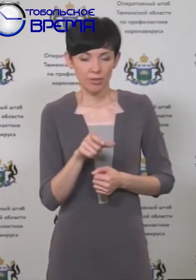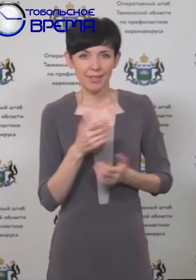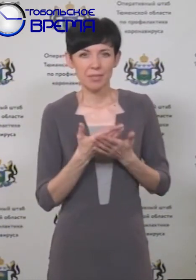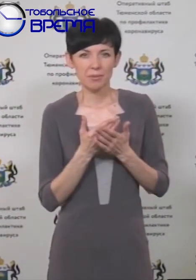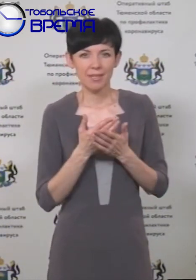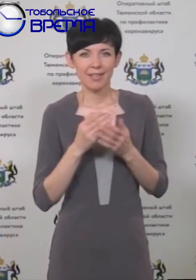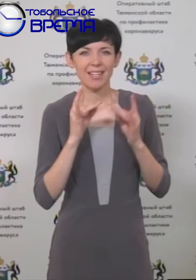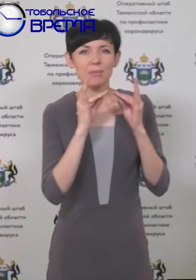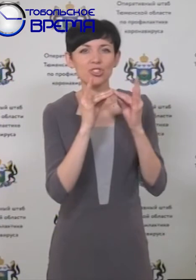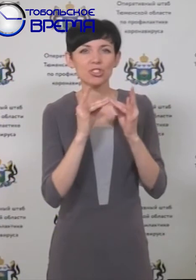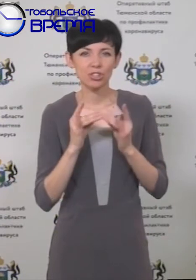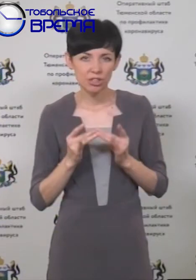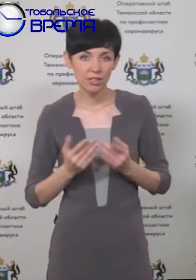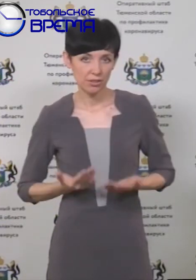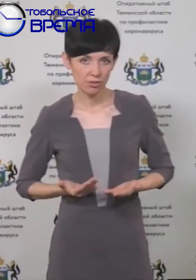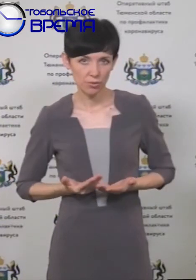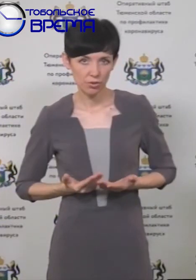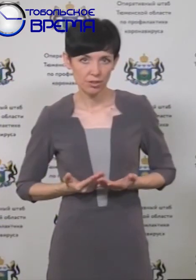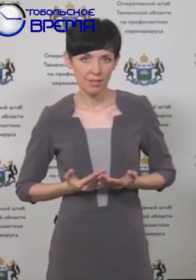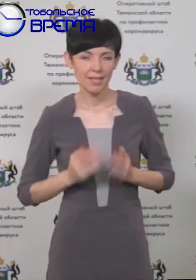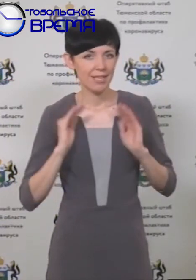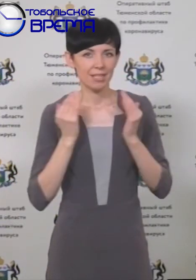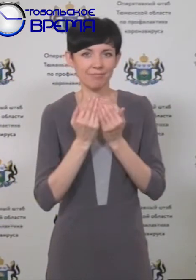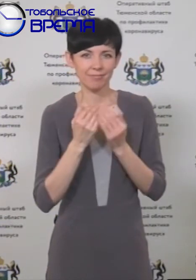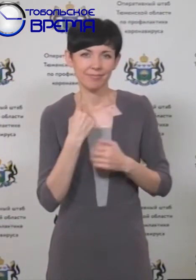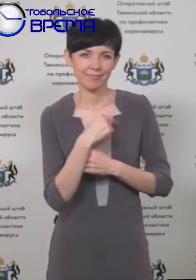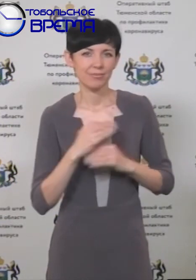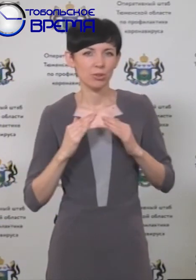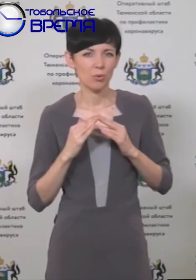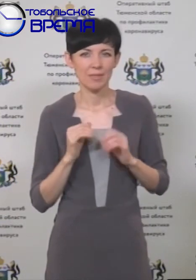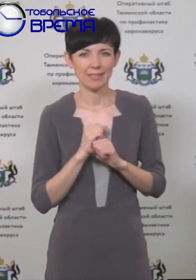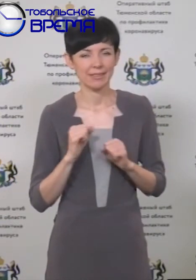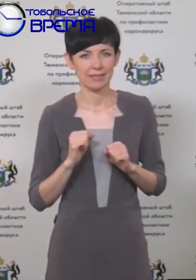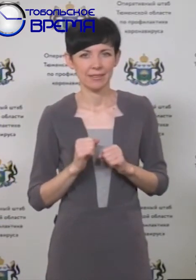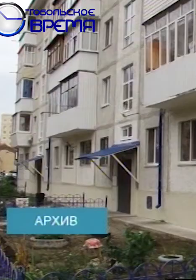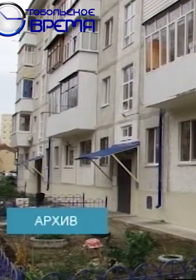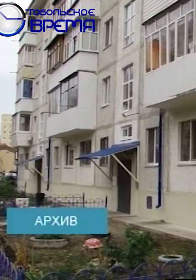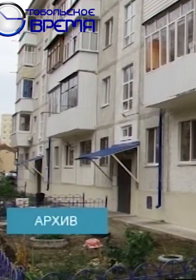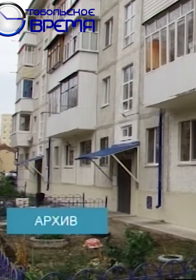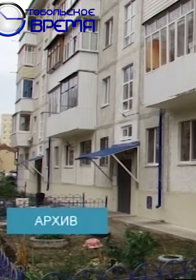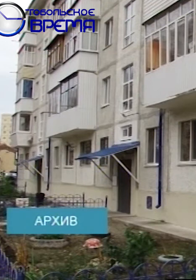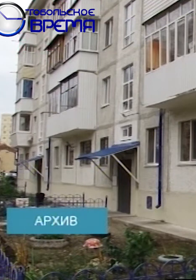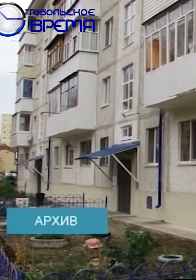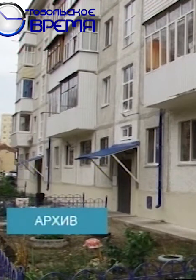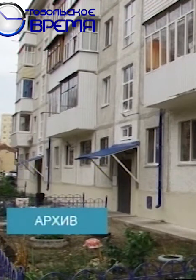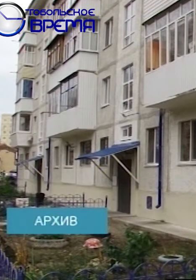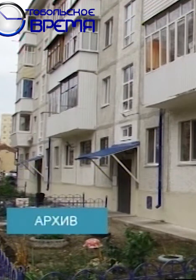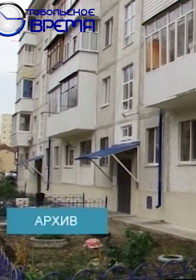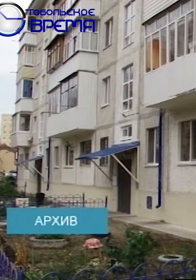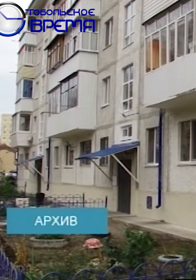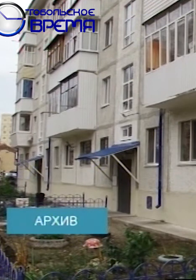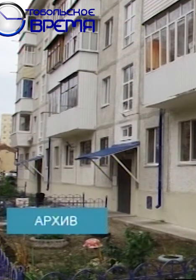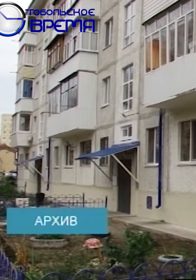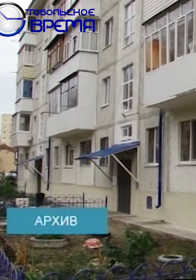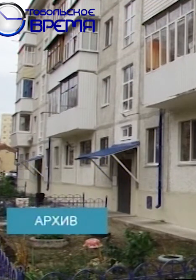коммунальной квартире, в общежитии или в социальном учреждении с круглосуточным пребыванием. Эта мера связана с тем, чтобы